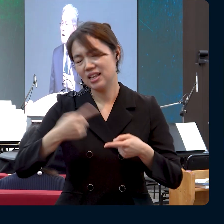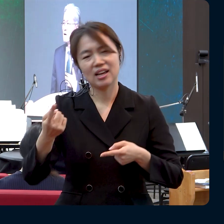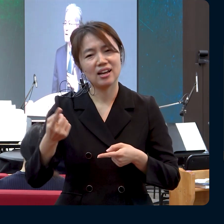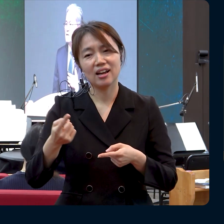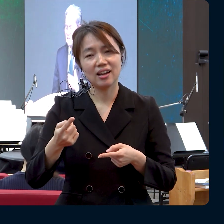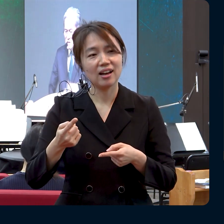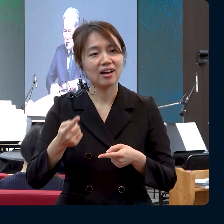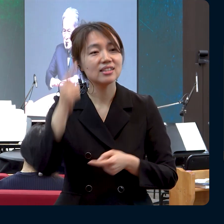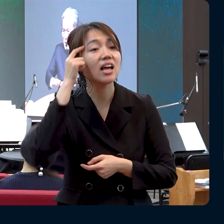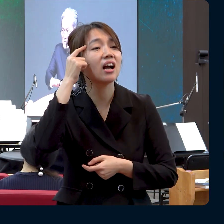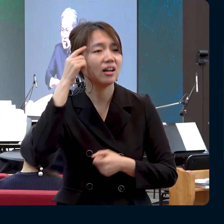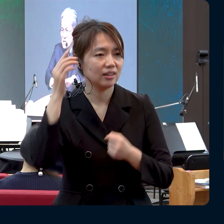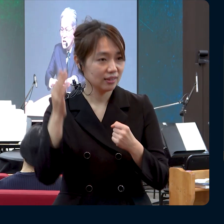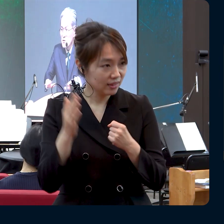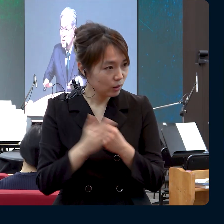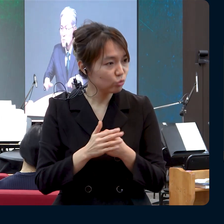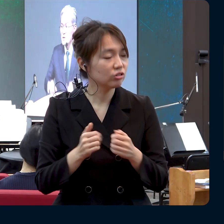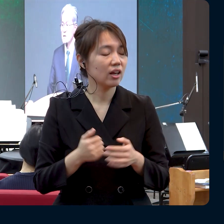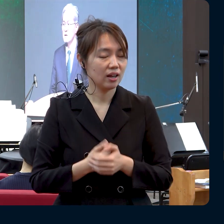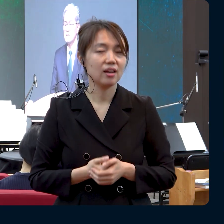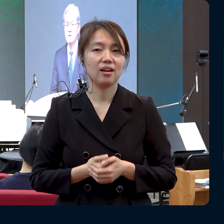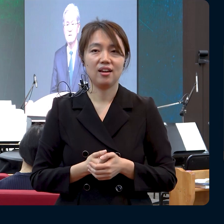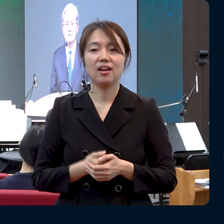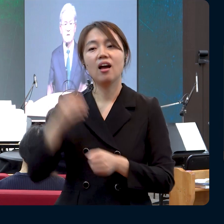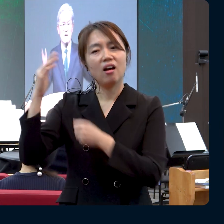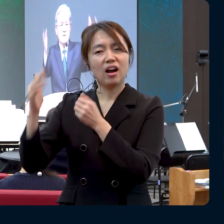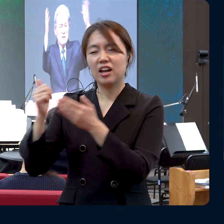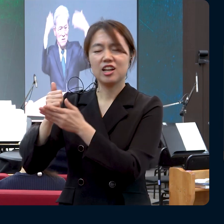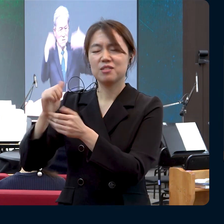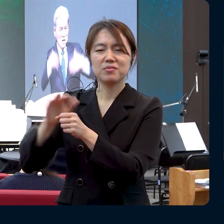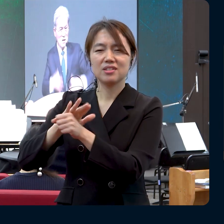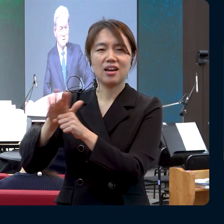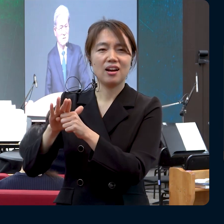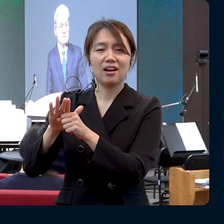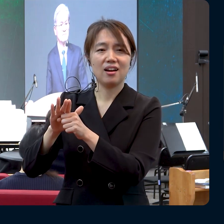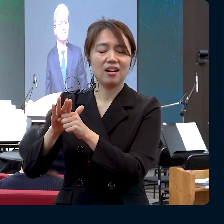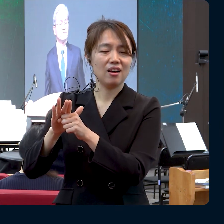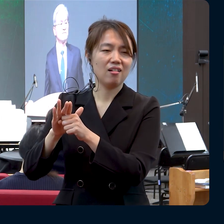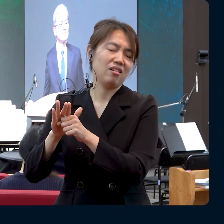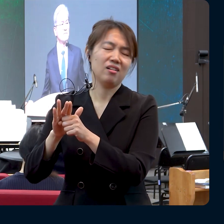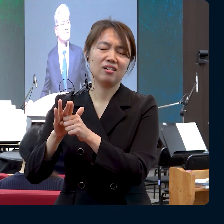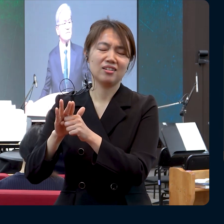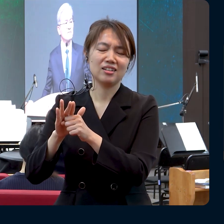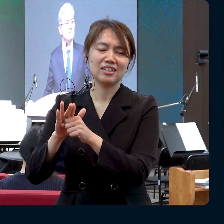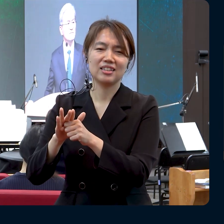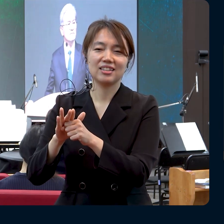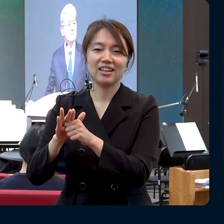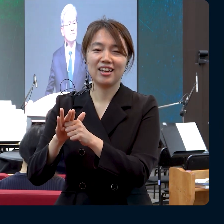받아? 이 잠재의식이 깔려있다 보니까 그게 그냥 흘러나가는